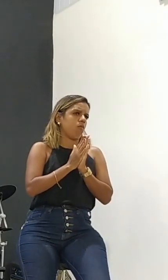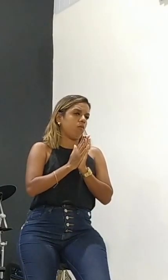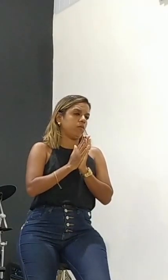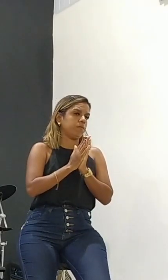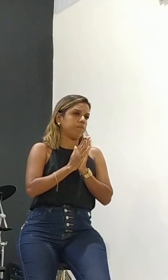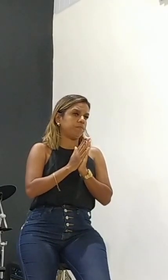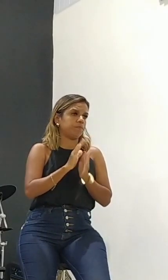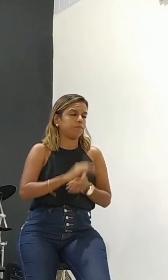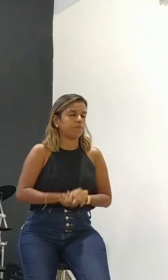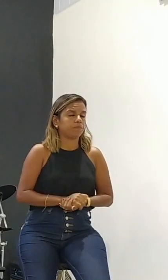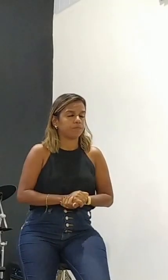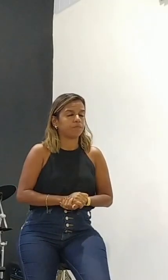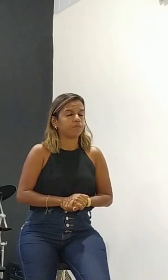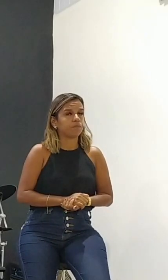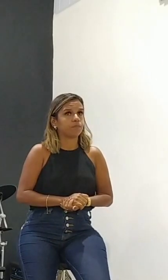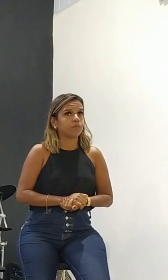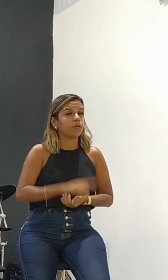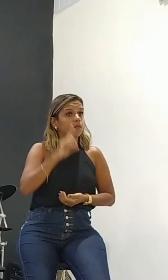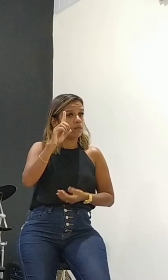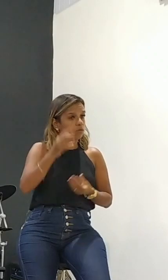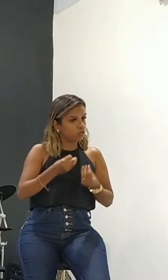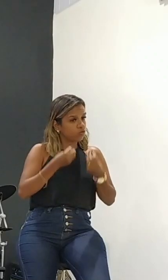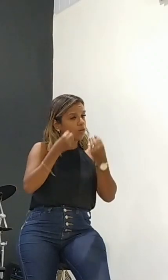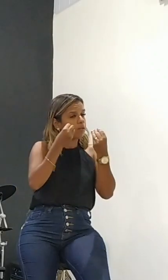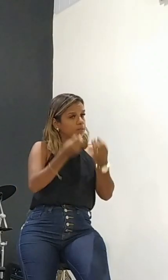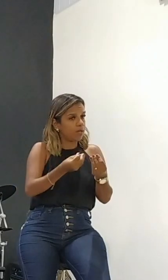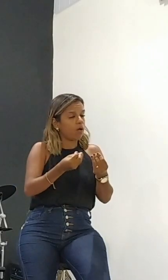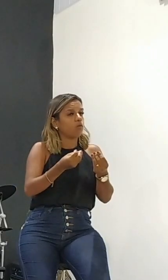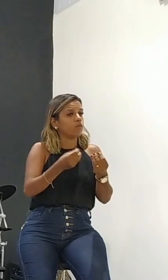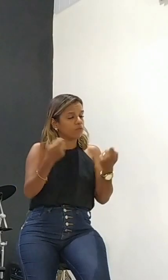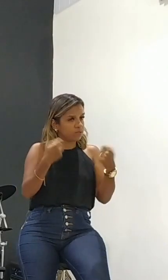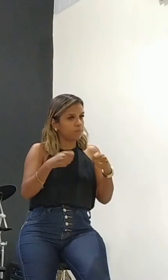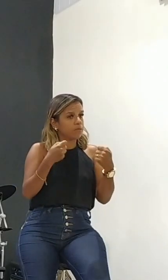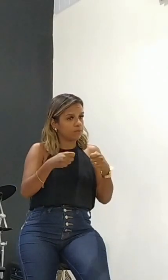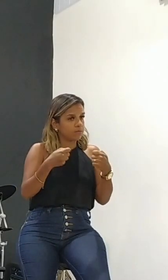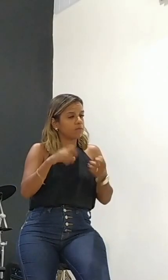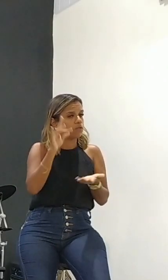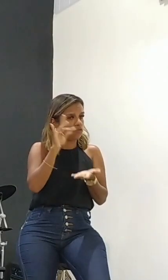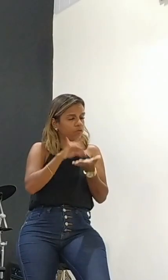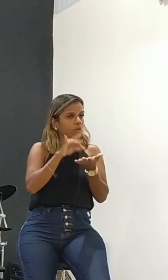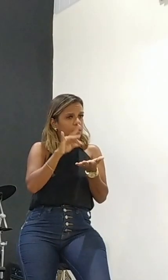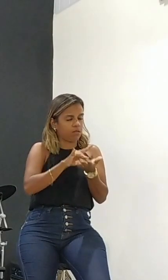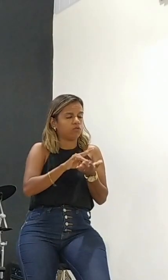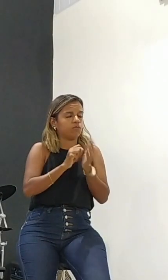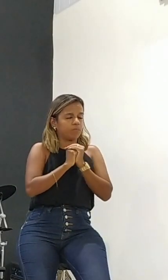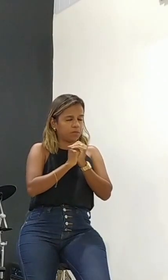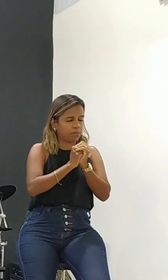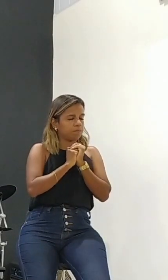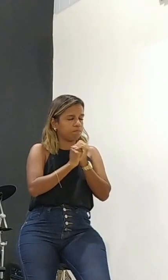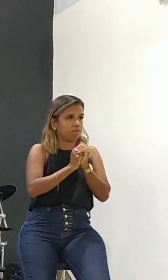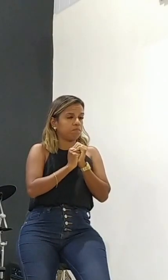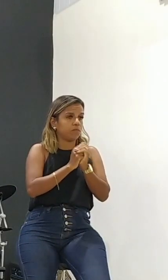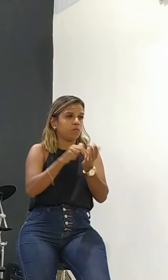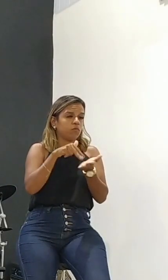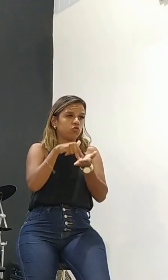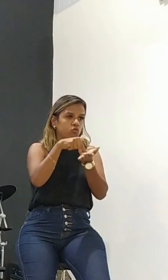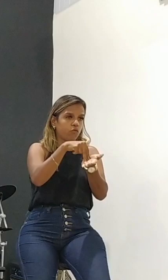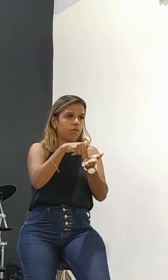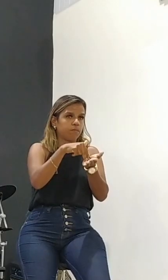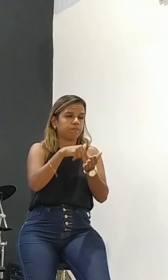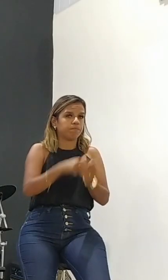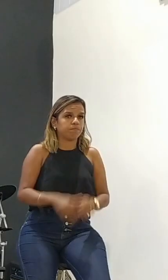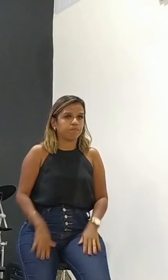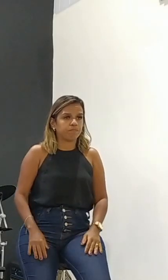chegar ao fim e Deus vai dar aquilo que você realmente necessita. Amém, irmãos? Vamos nos colocar em pé e vamos falar com Deus.